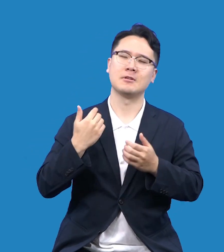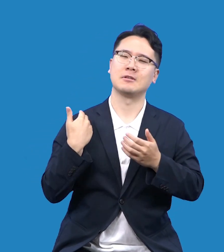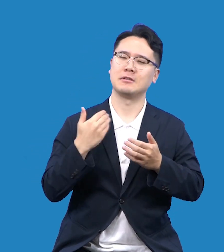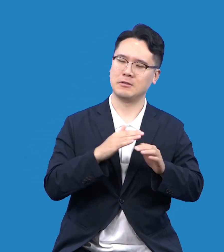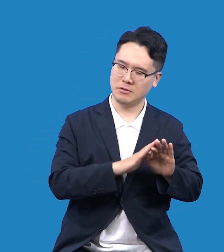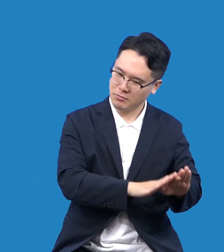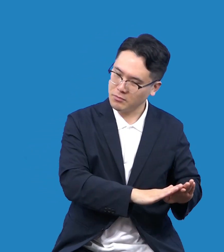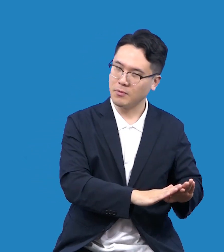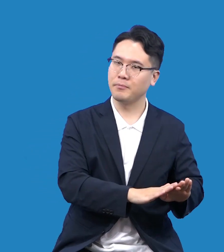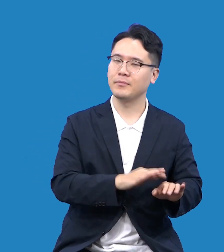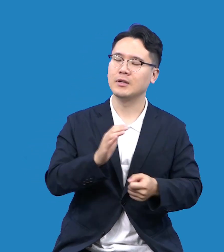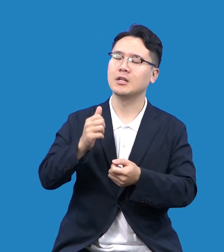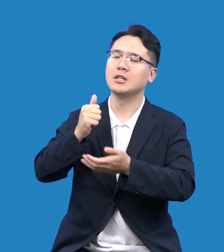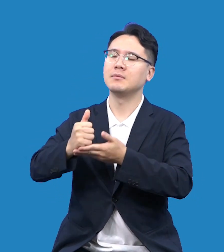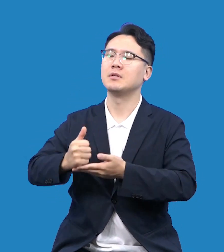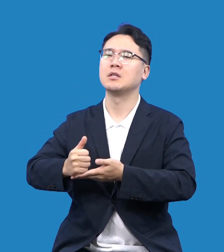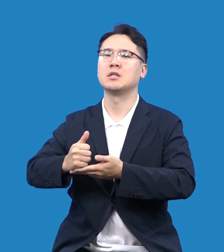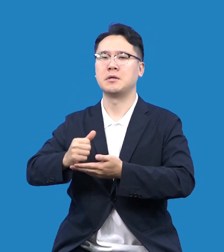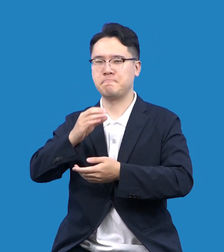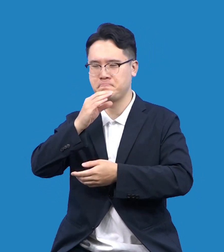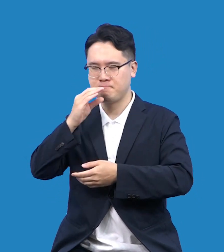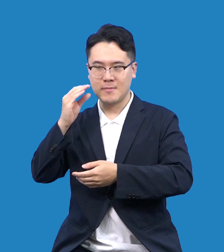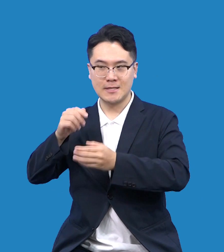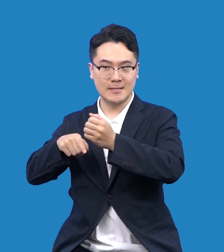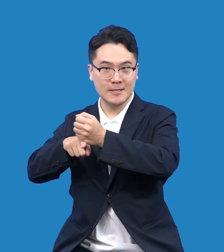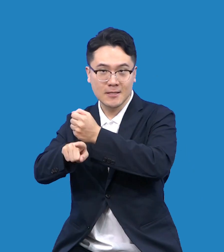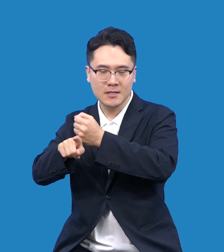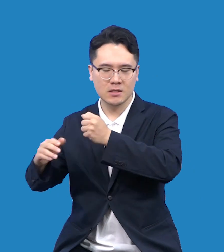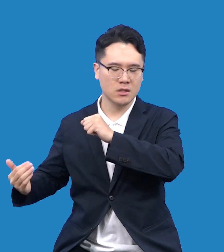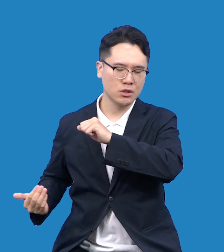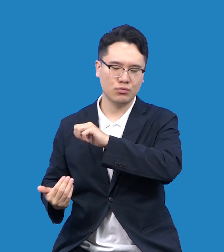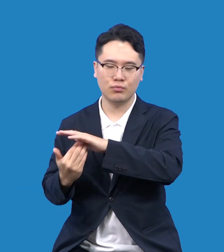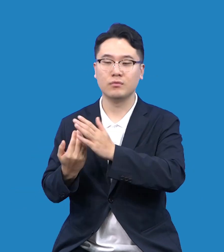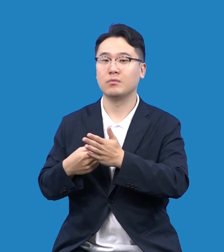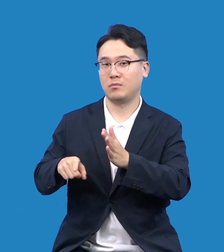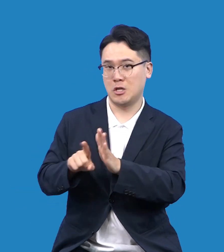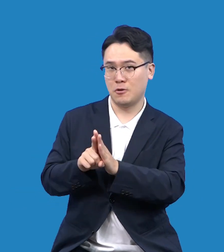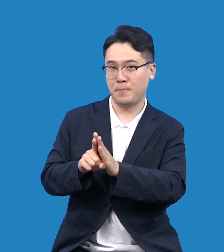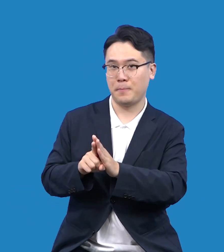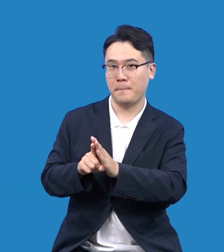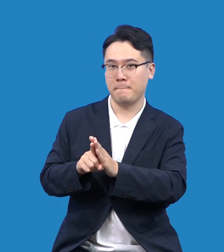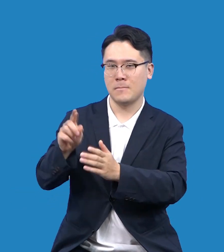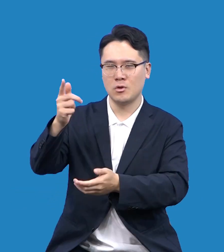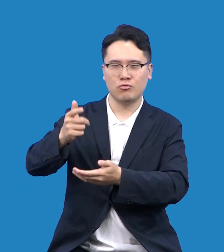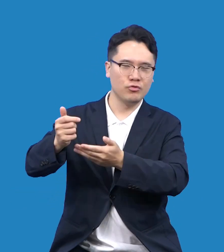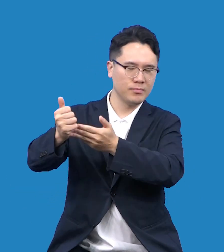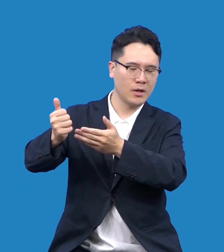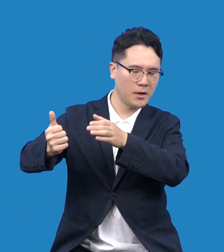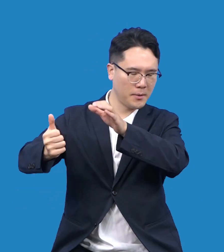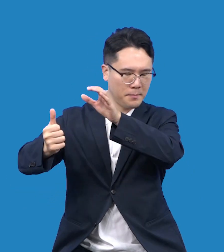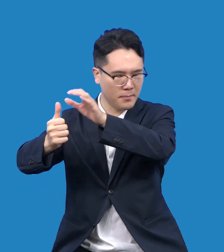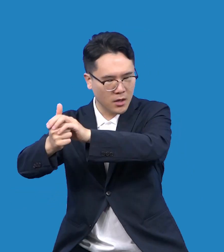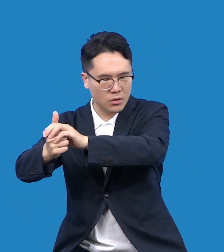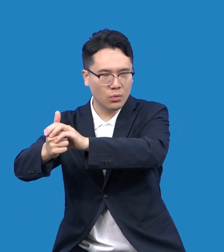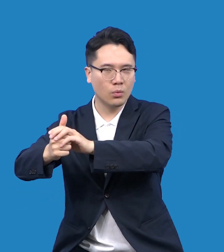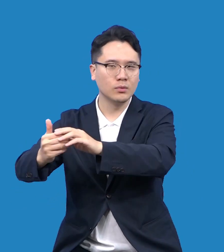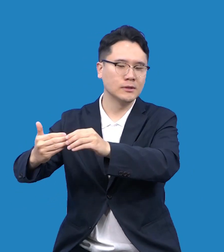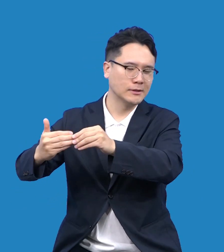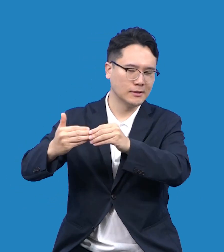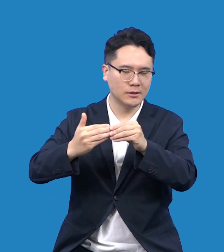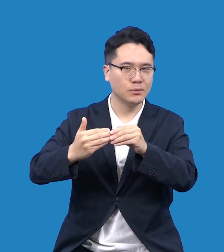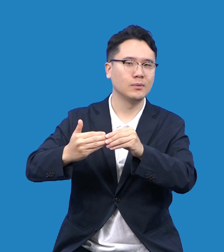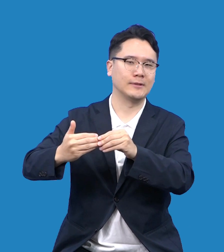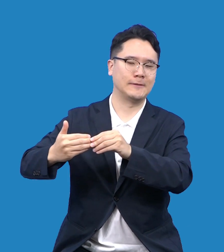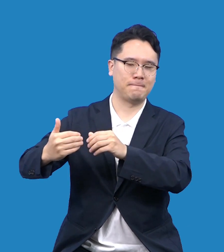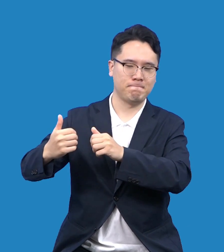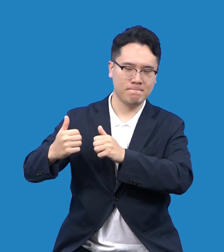하나님의 온전하신 뜻이 이루어지도록 그분 앞에 내 인생을 의탁하며 그 인도를 따라 오늘도 한